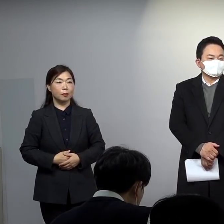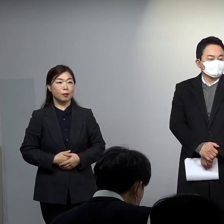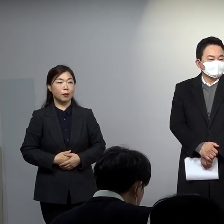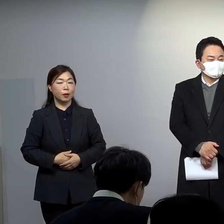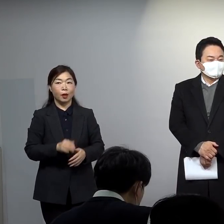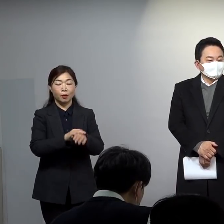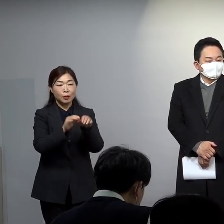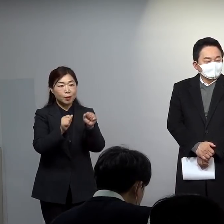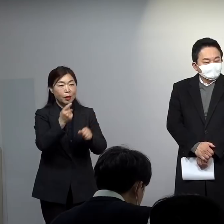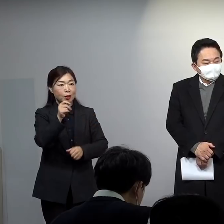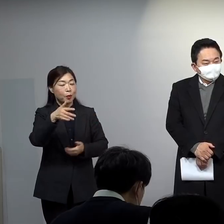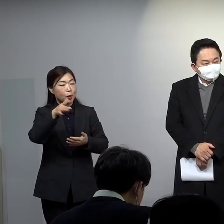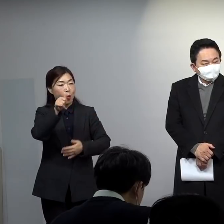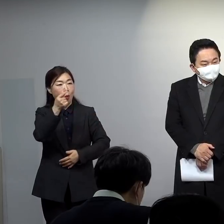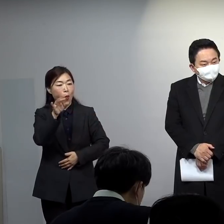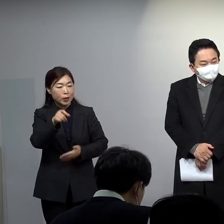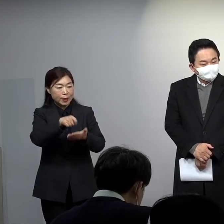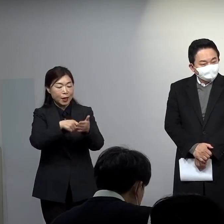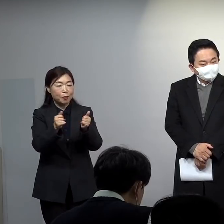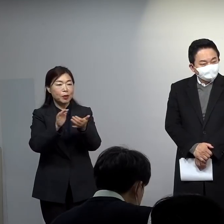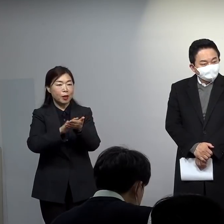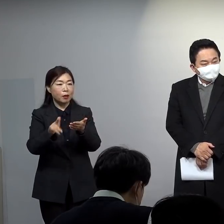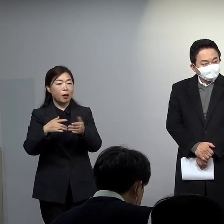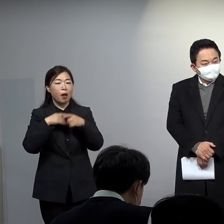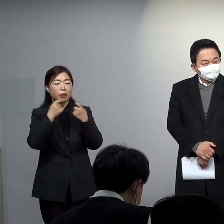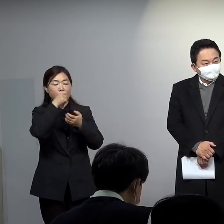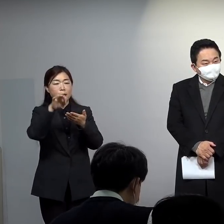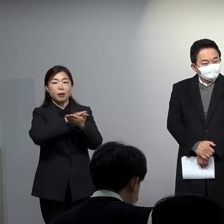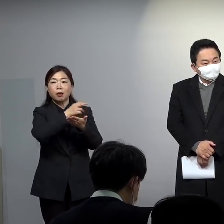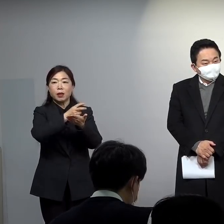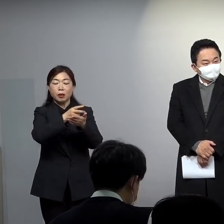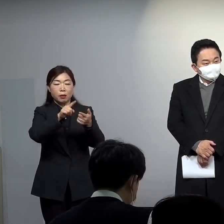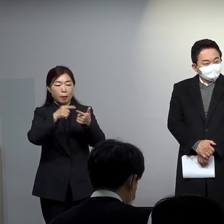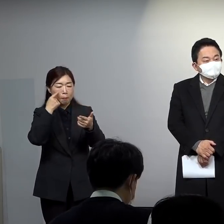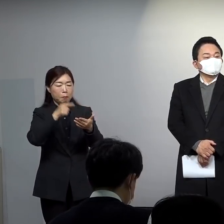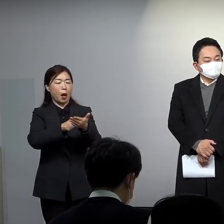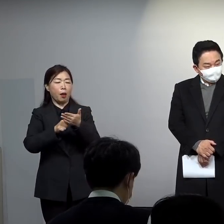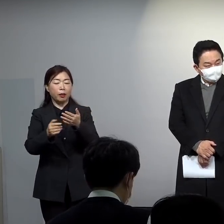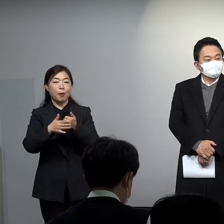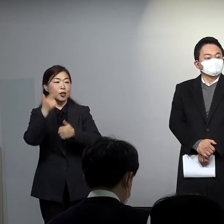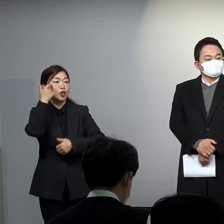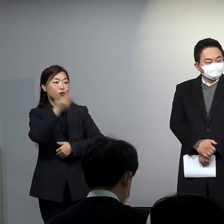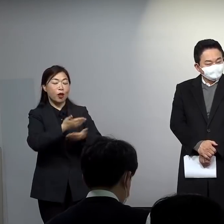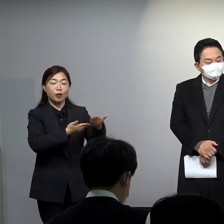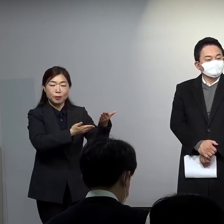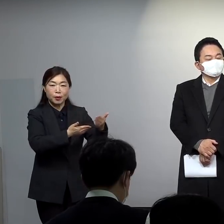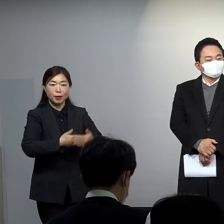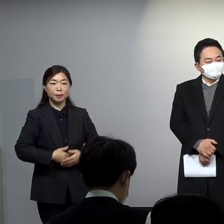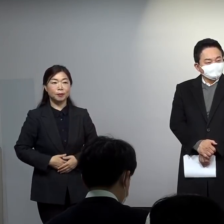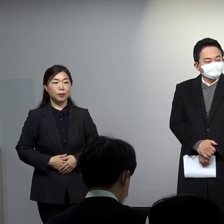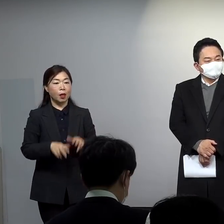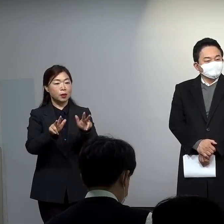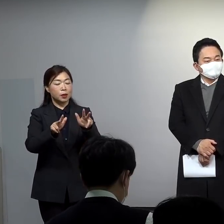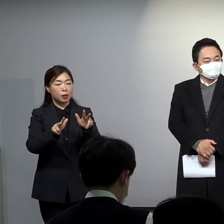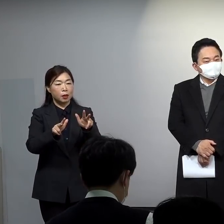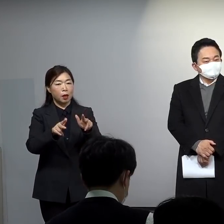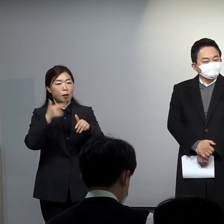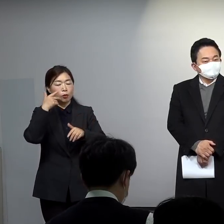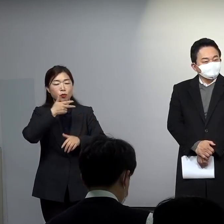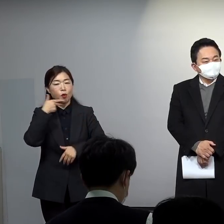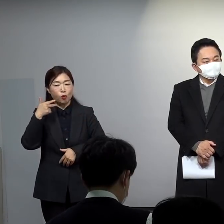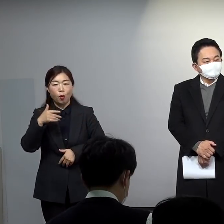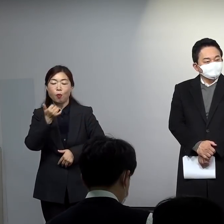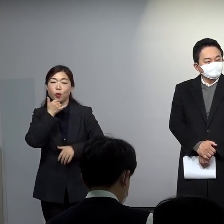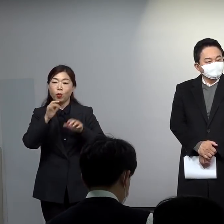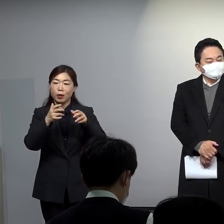기자님. 네, 안녕하세요. TV 홍현주입니다. 저도 개인 예산제 공약이 눈에 띄어서 좀 질문을 드리고 싶은데요. 지금 미국, 영국, 독일